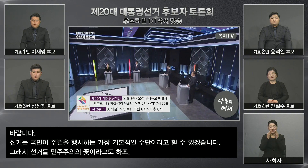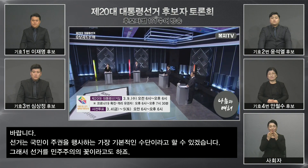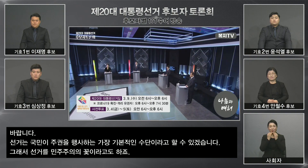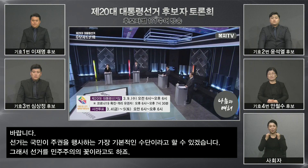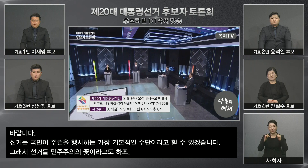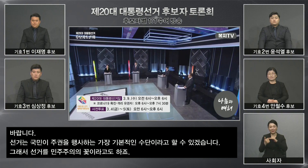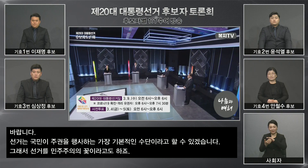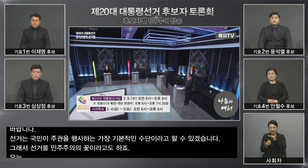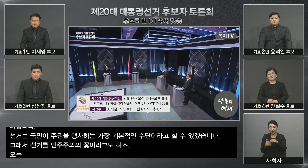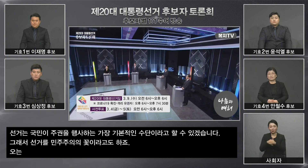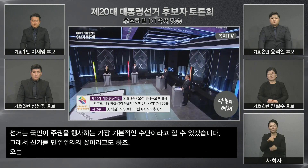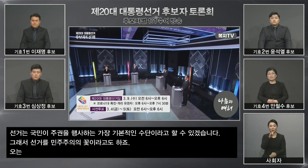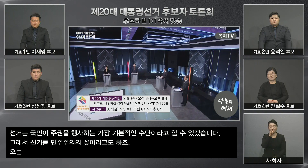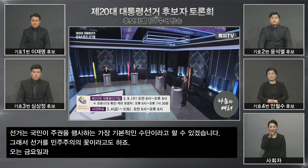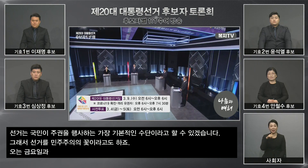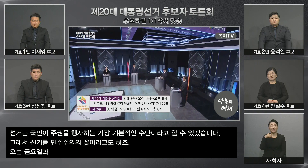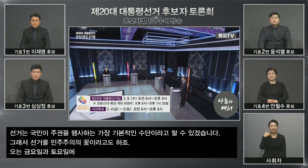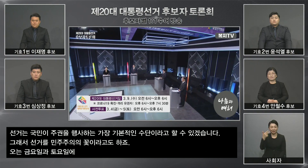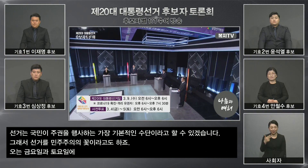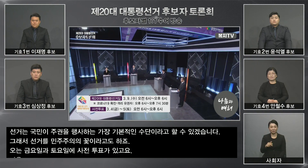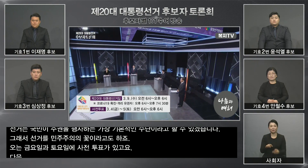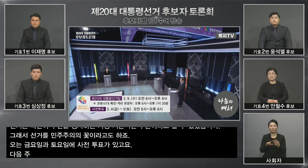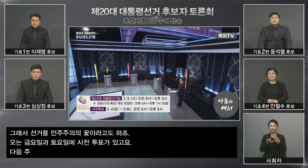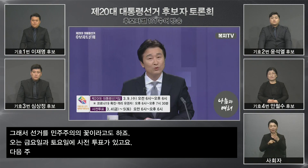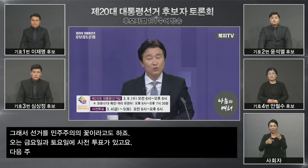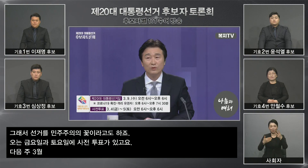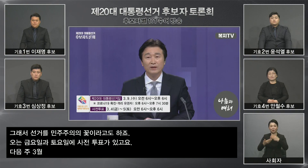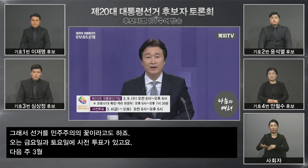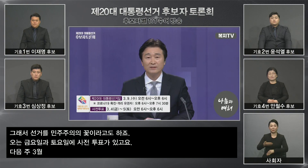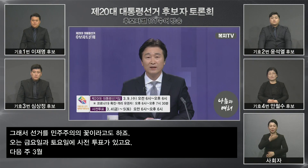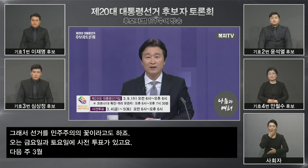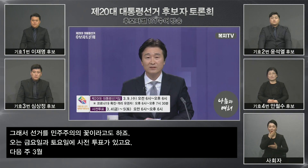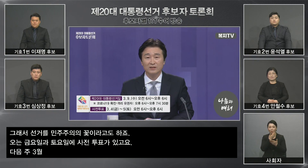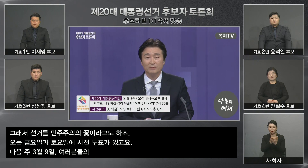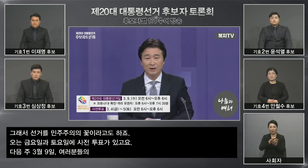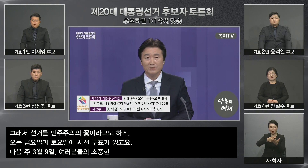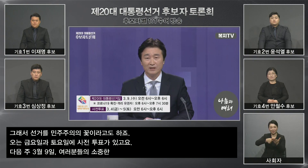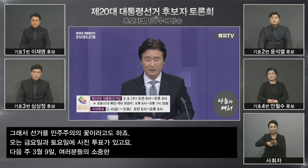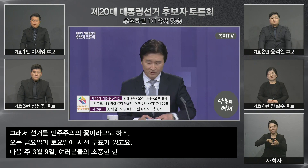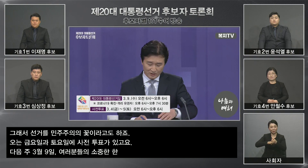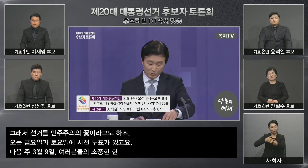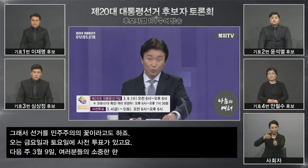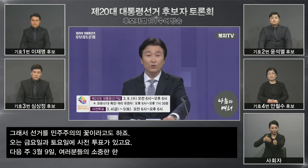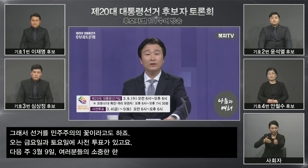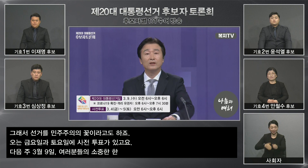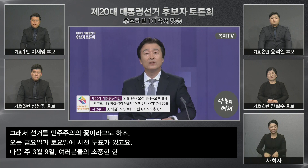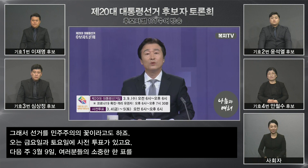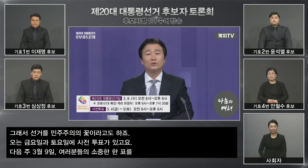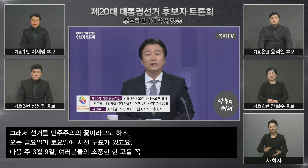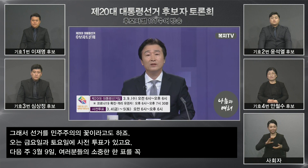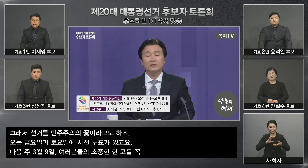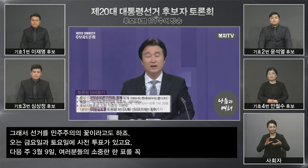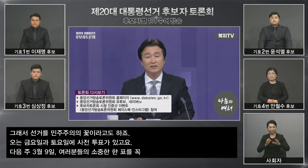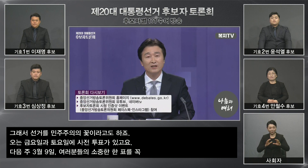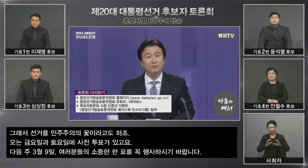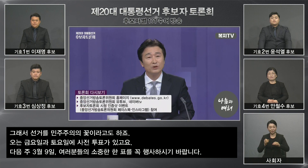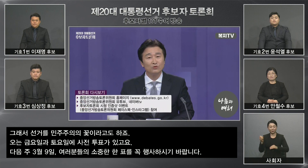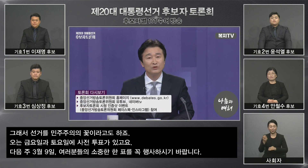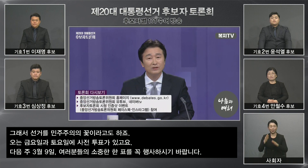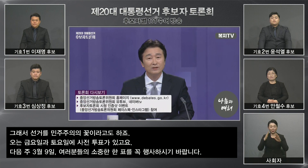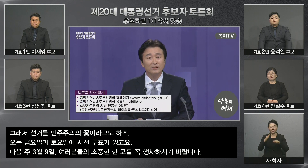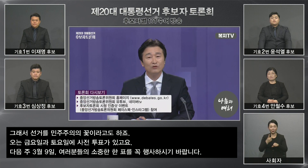있고요. 다음 주 3월 9일 여러분들의 소중한 한 표를 꼭 행사하시기 바랍니다. 열띤 토론, 오늘